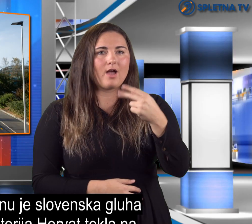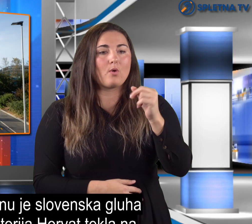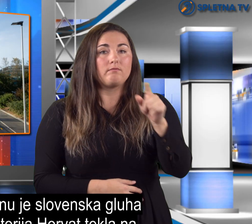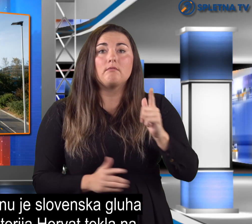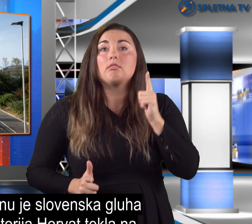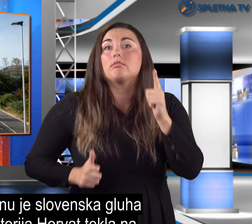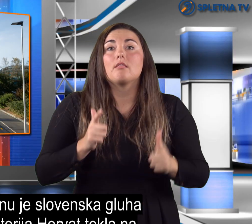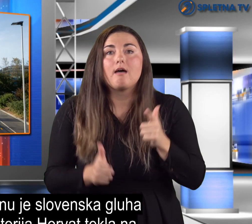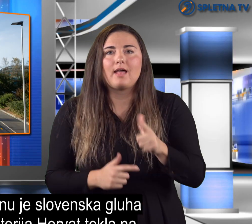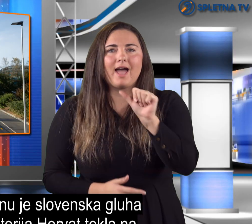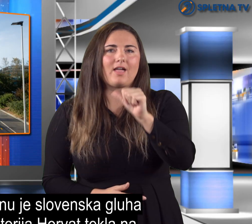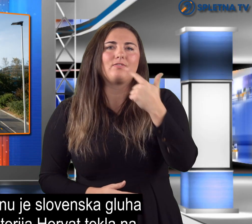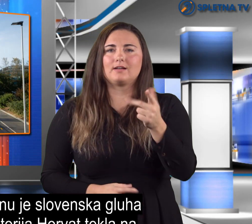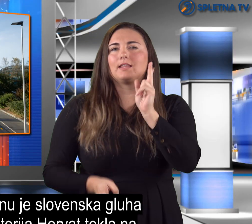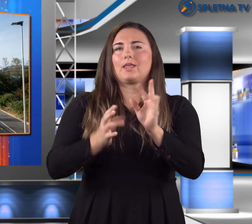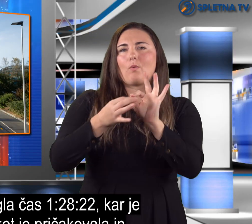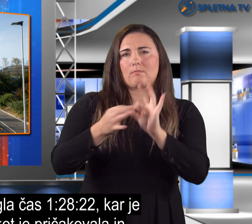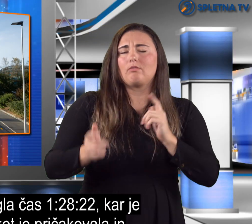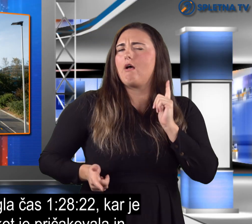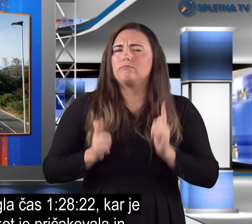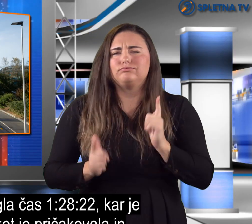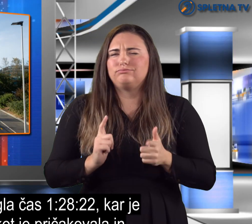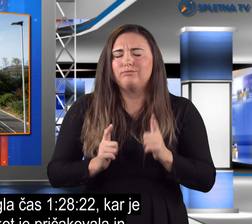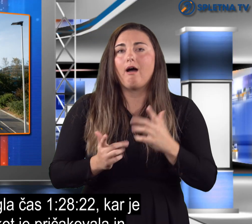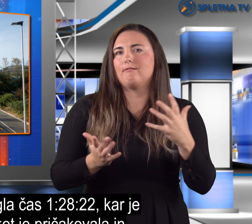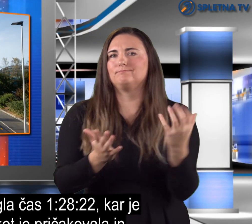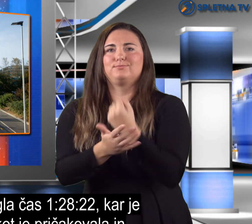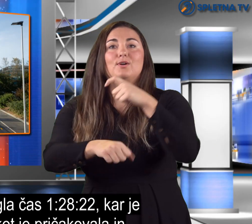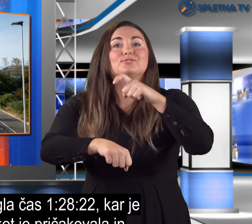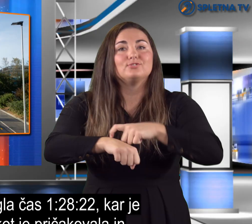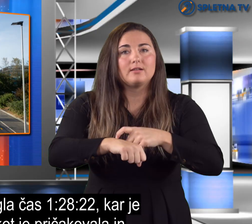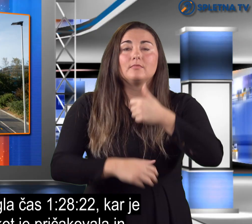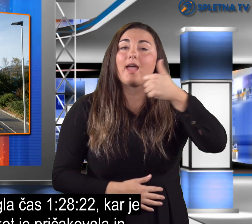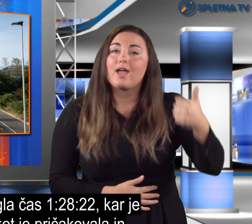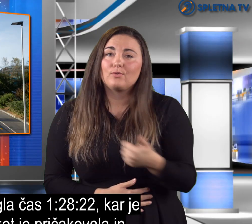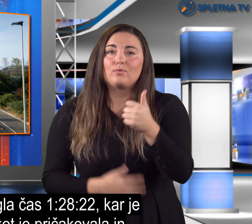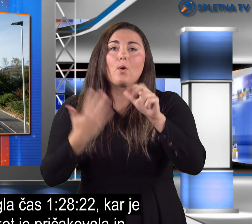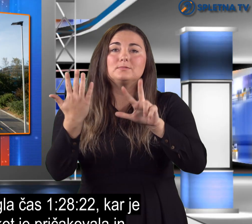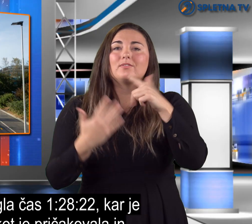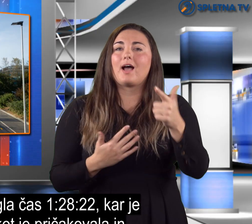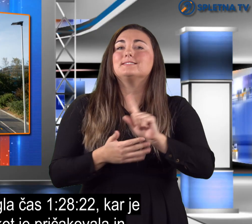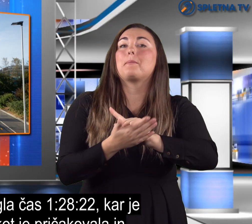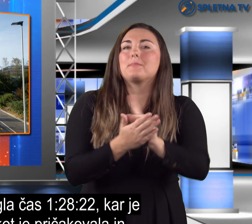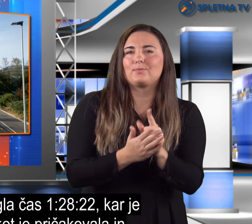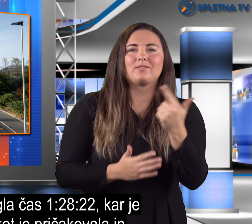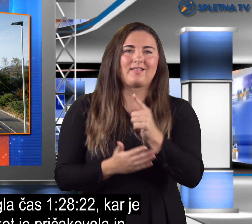in dosegla čas 1 ura 28 minut in 22 sekund, kar je veliko bolje, kot